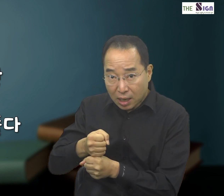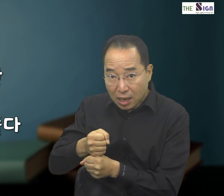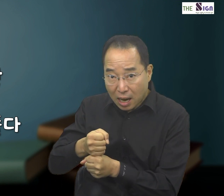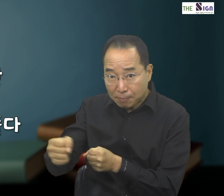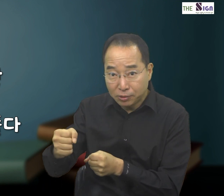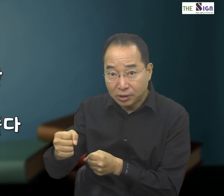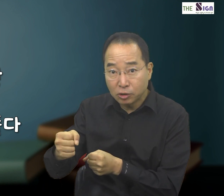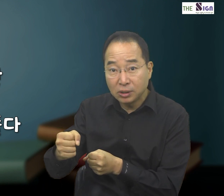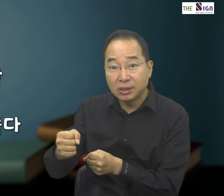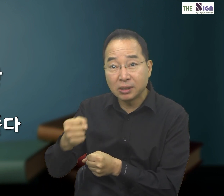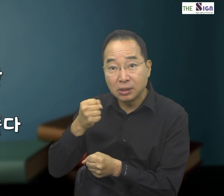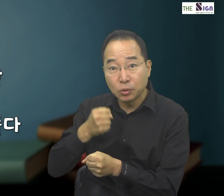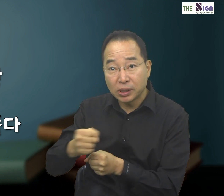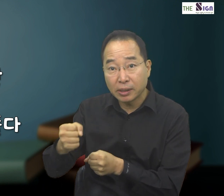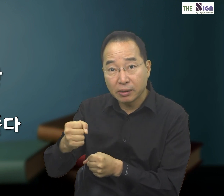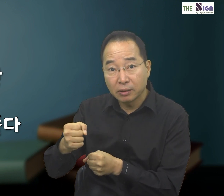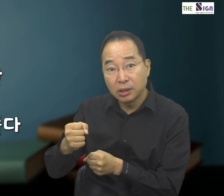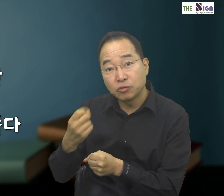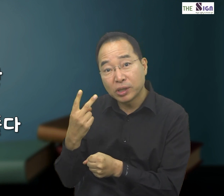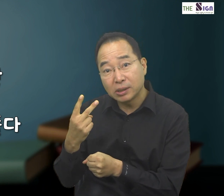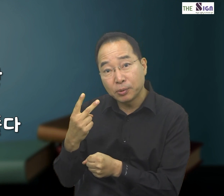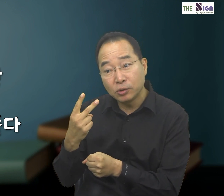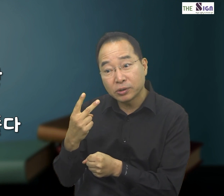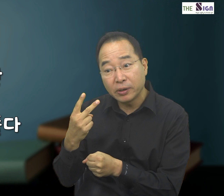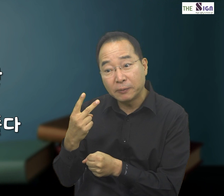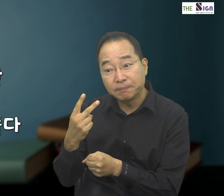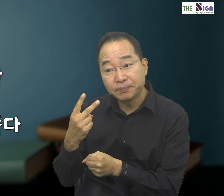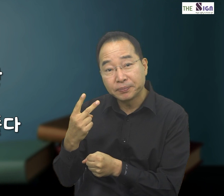됐다가 앞으로 스치는 동작이에요. 근데 두 가지 표현 써요.